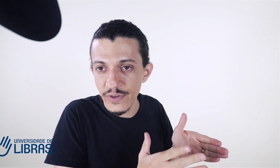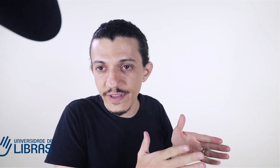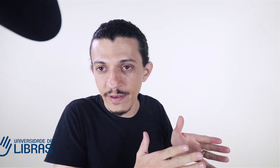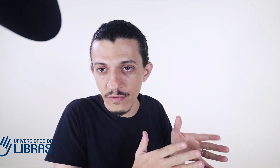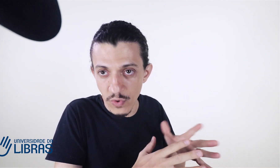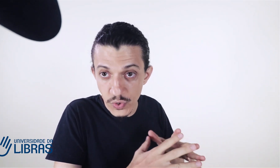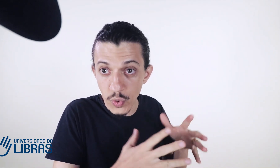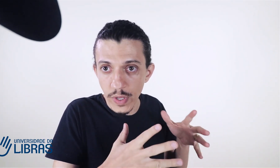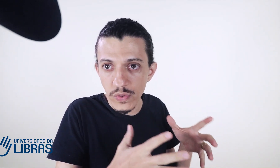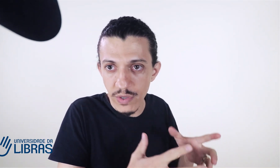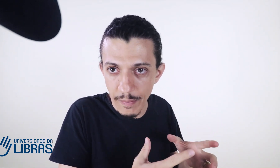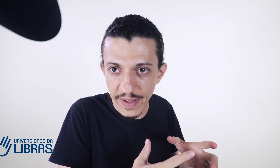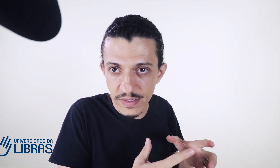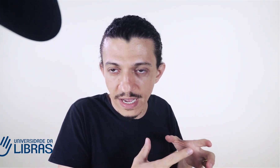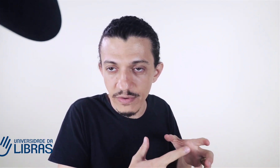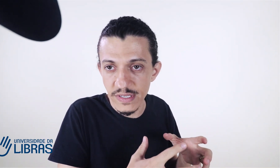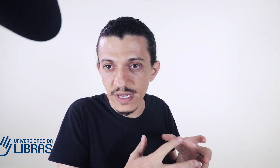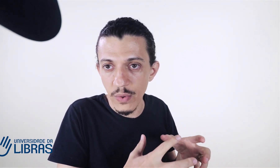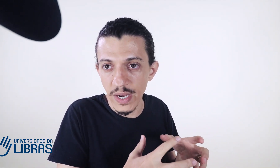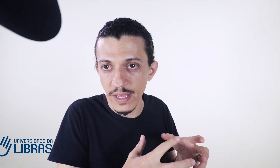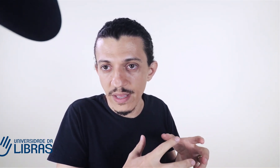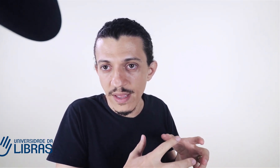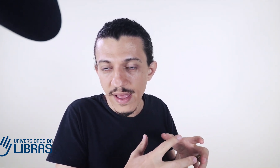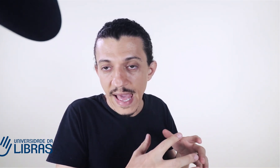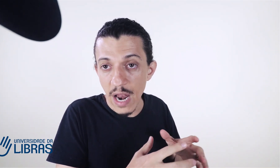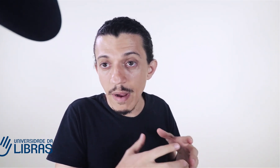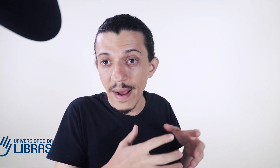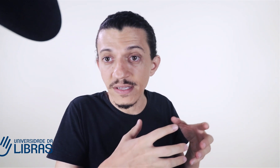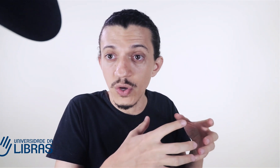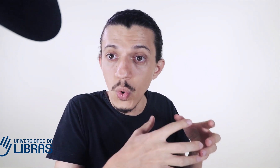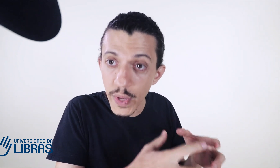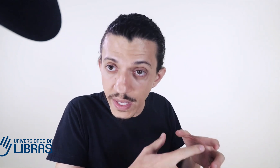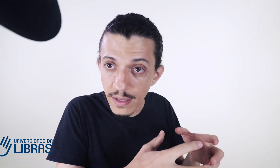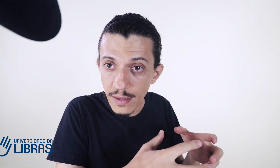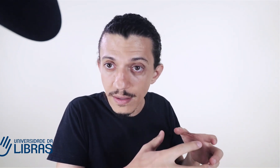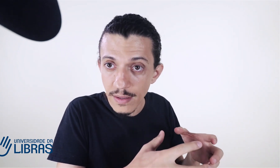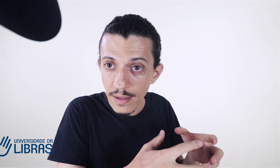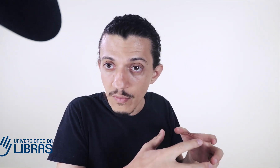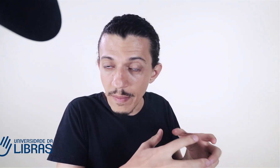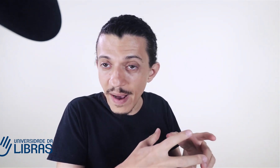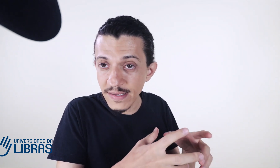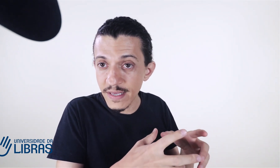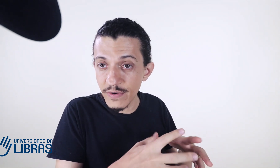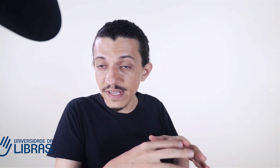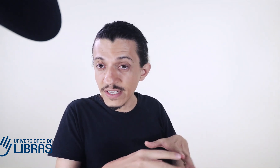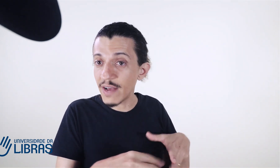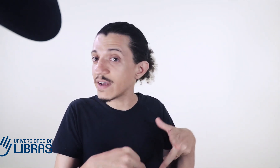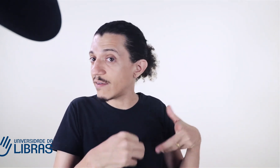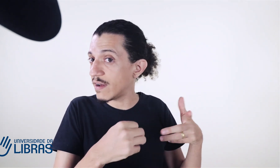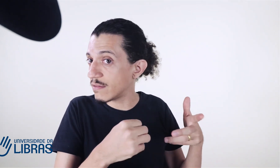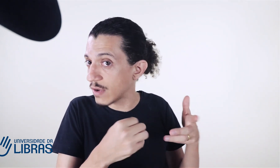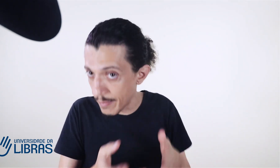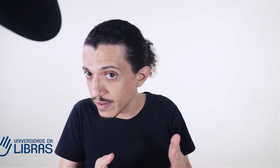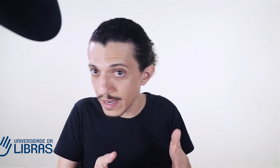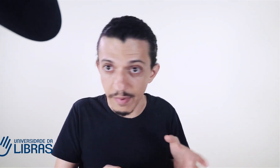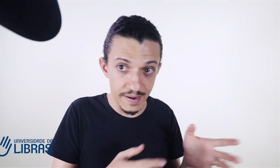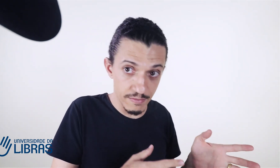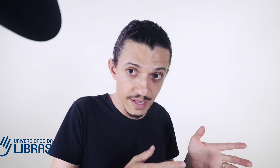você construiu o seu aprendizado inicial ali, era uma base ruim, uma base que você achava que estava no caminho da Libra, mas não